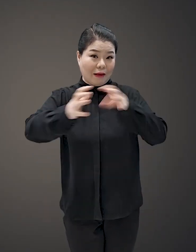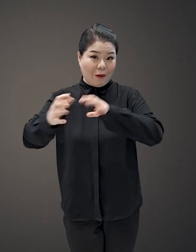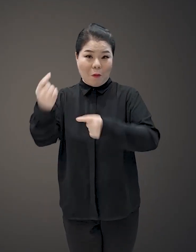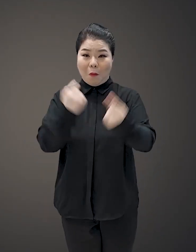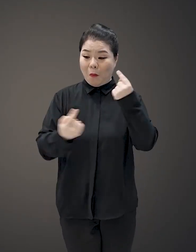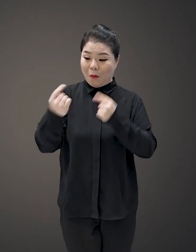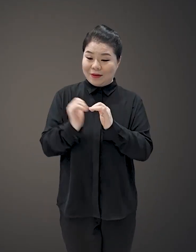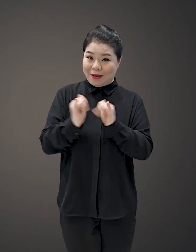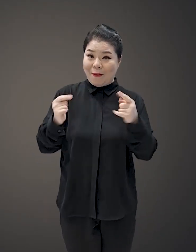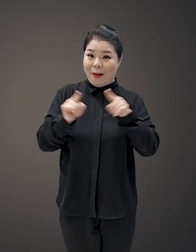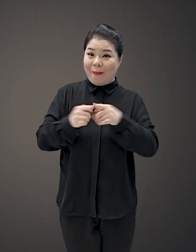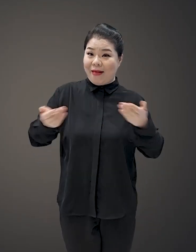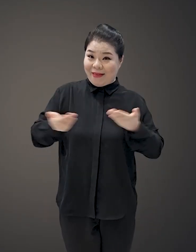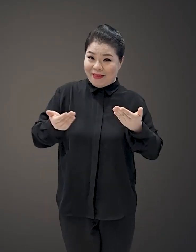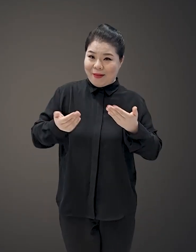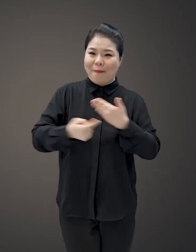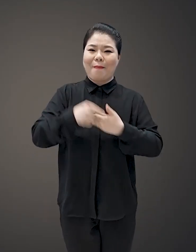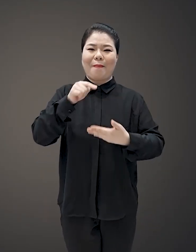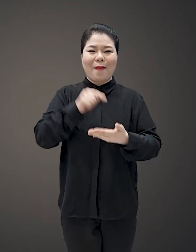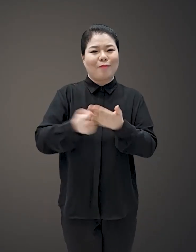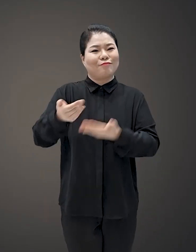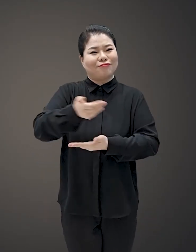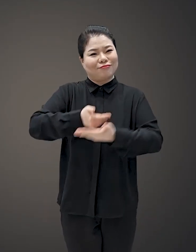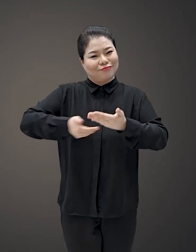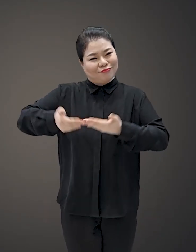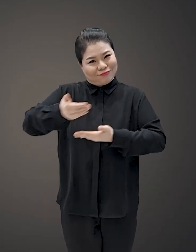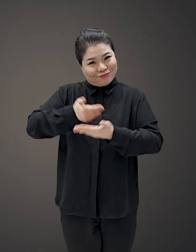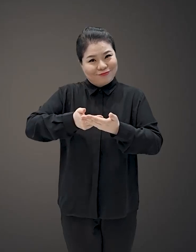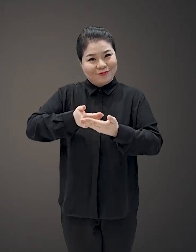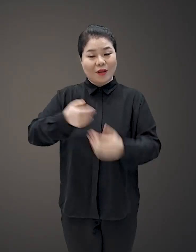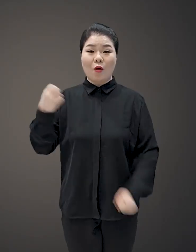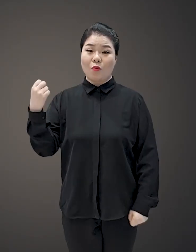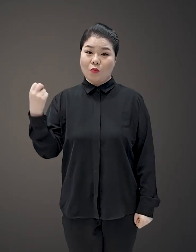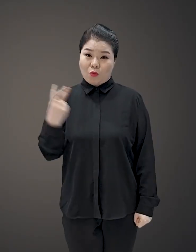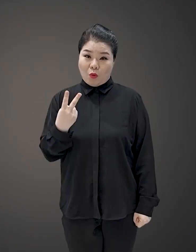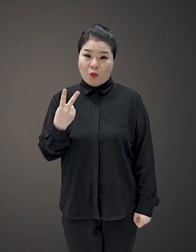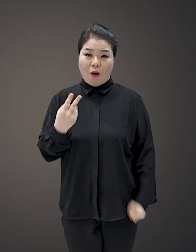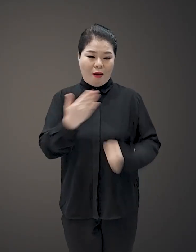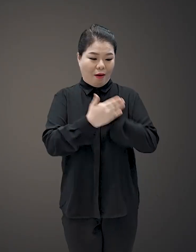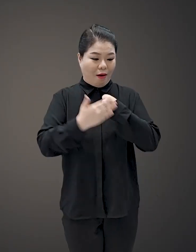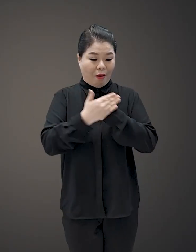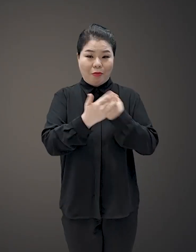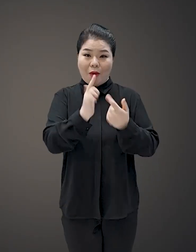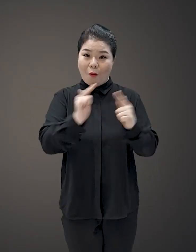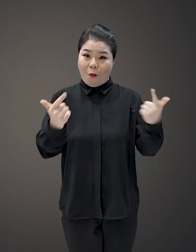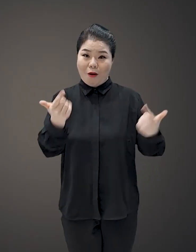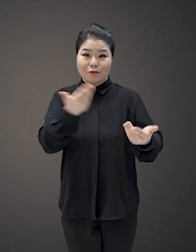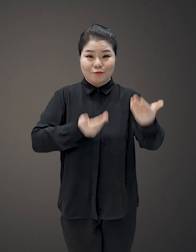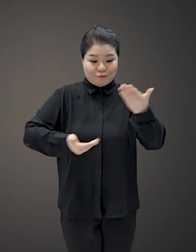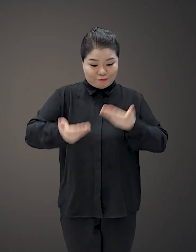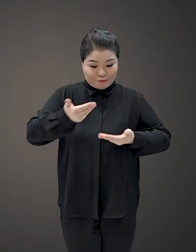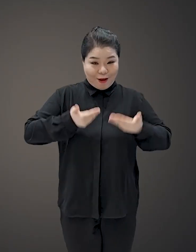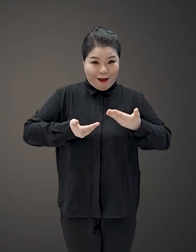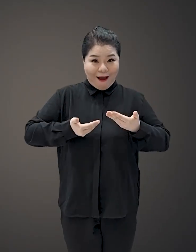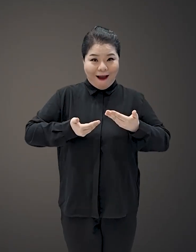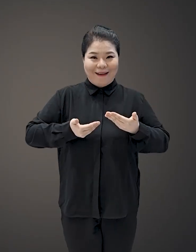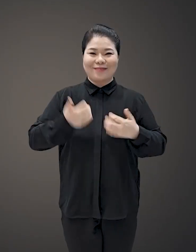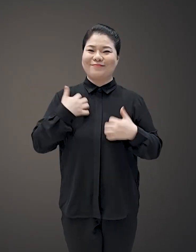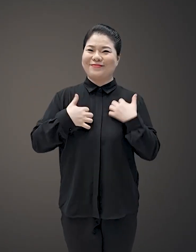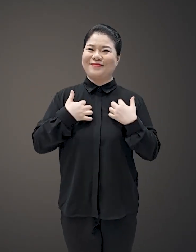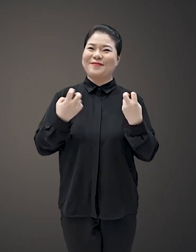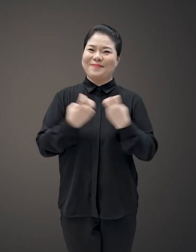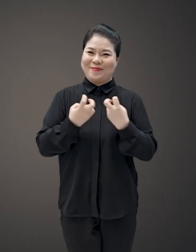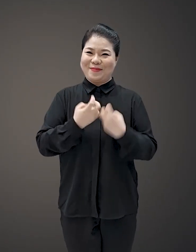여러 나라에서 건너온 사람들과 일하며 경계도 조금씩 사라지고 미국에서 누릴 수 있는 여러 혜택들을 통해